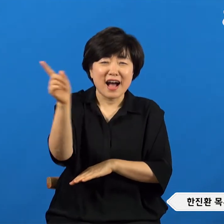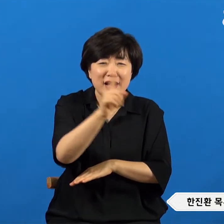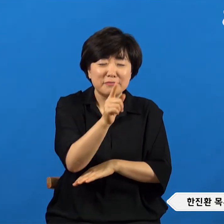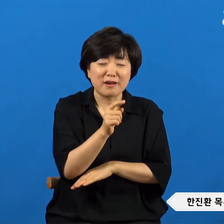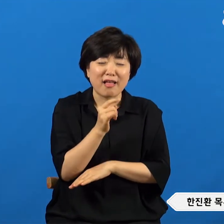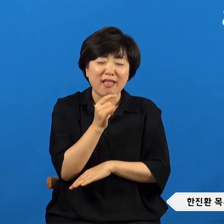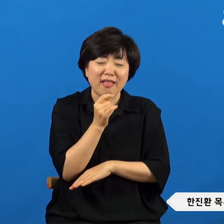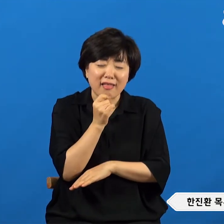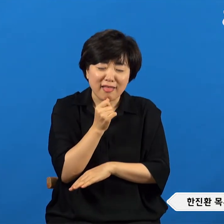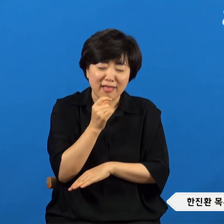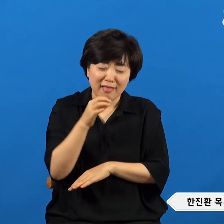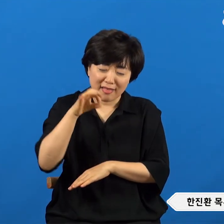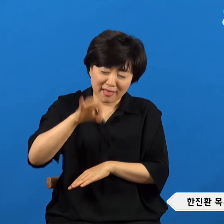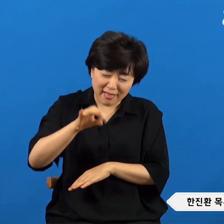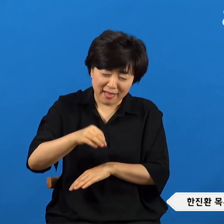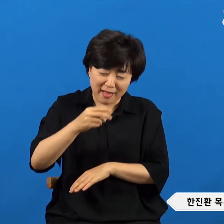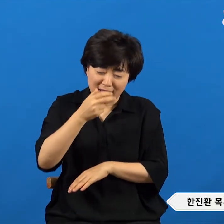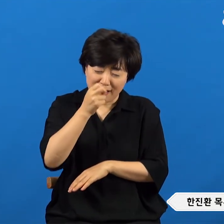아무리 덜덜거리는